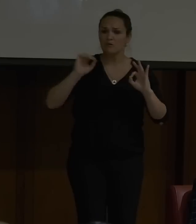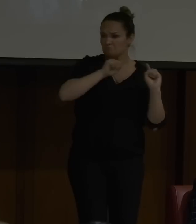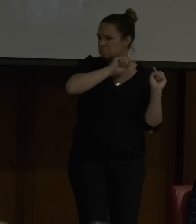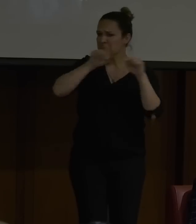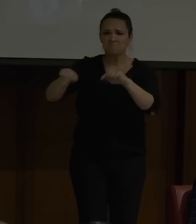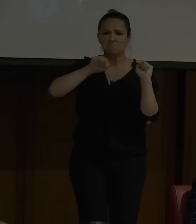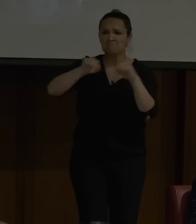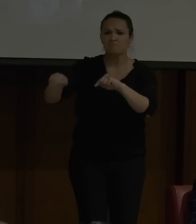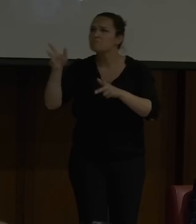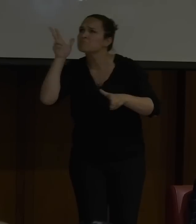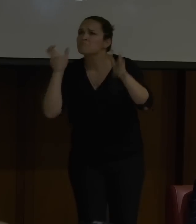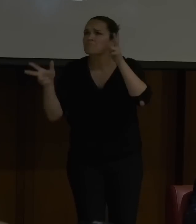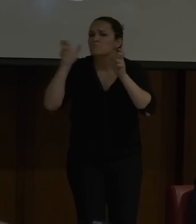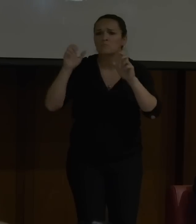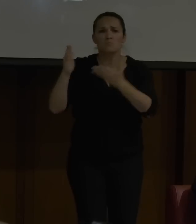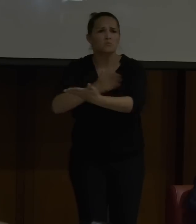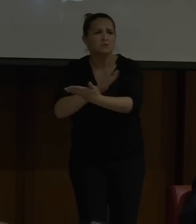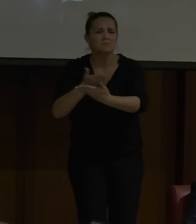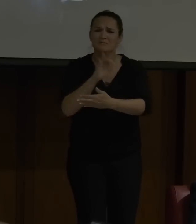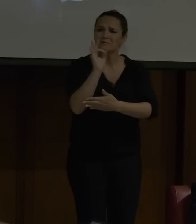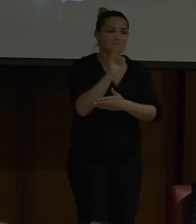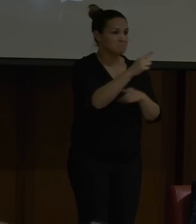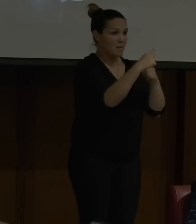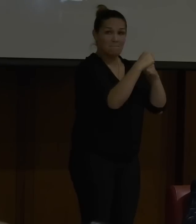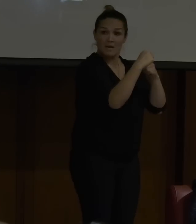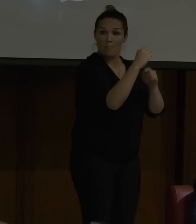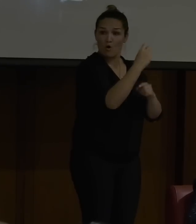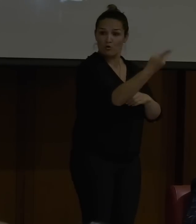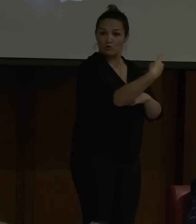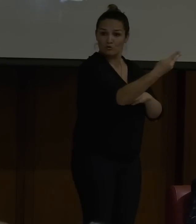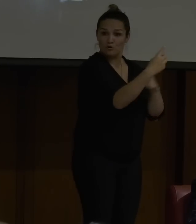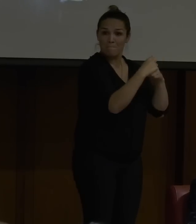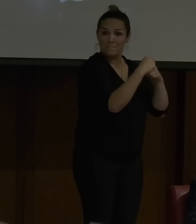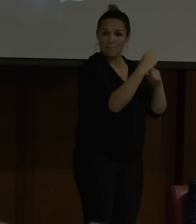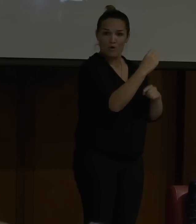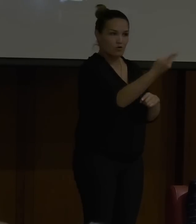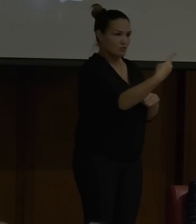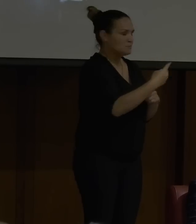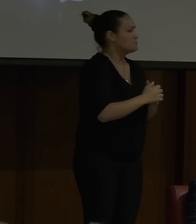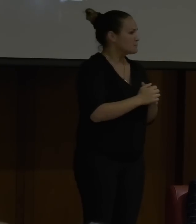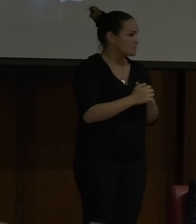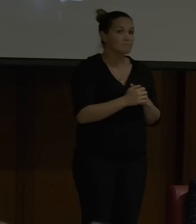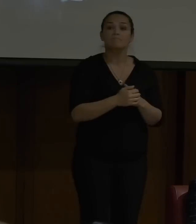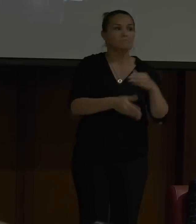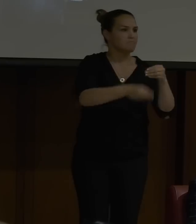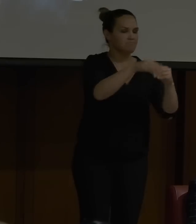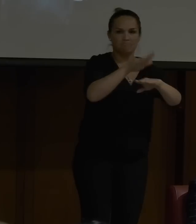creó ahí. Claro, y además de eso, primo, Chico Bolaños. Chico Bolaños era